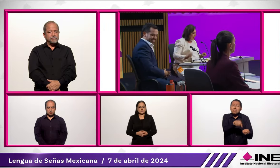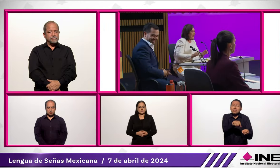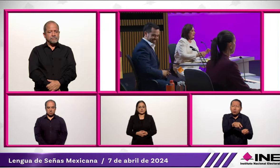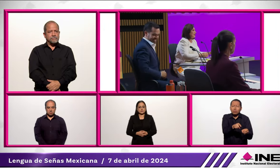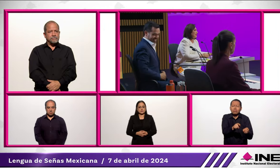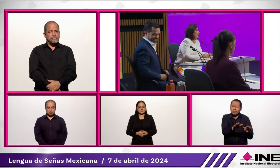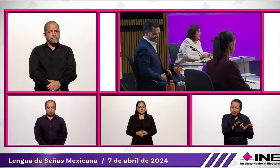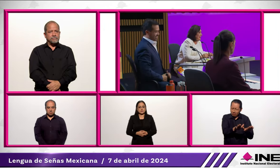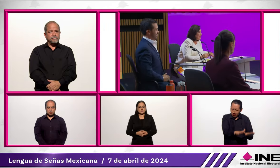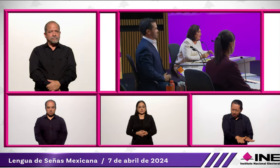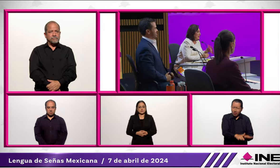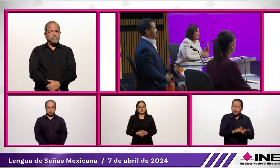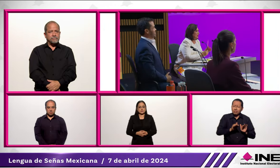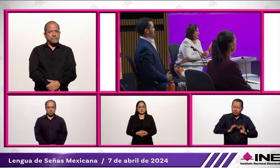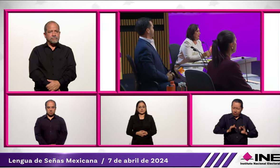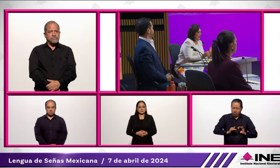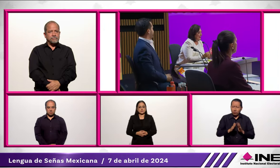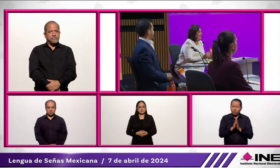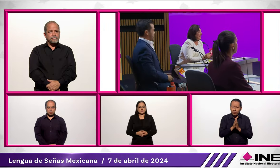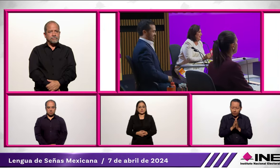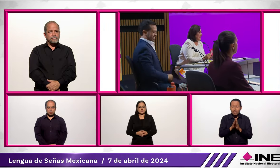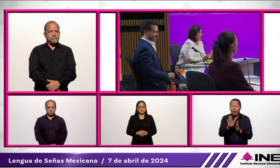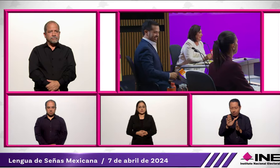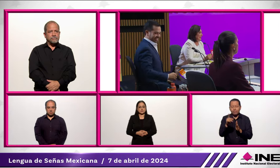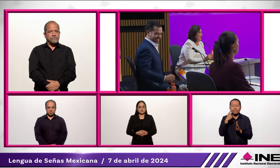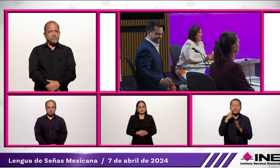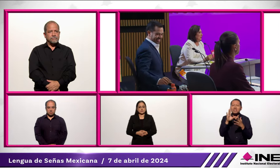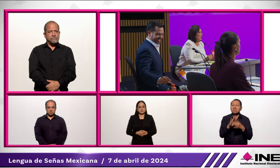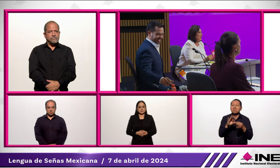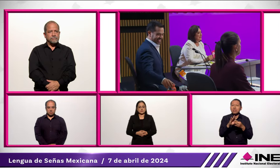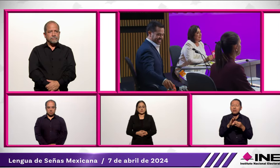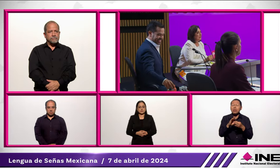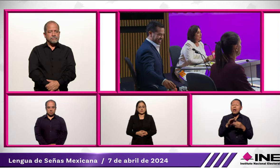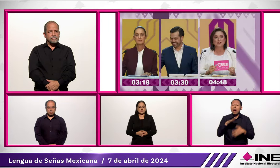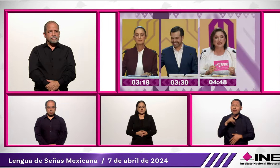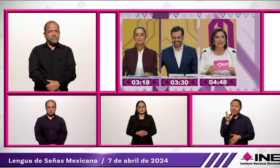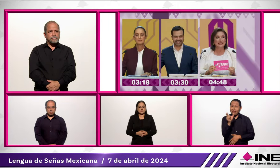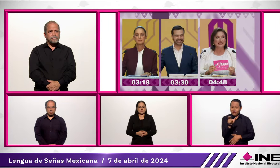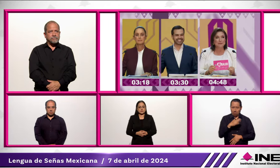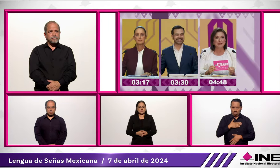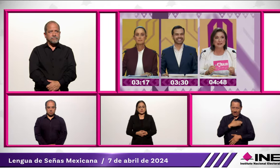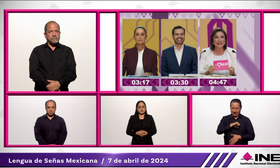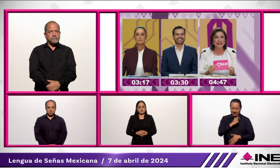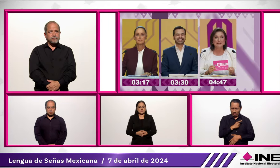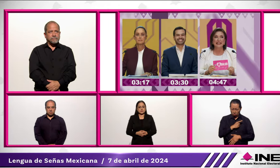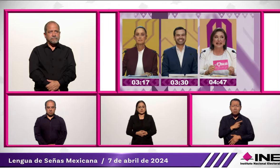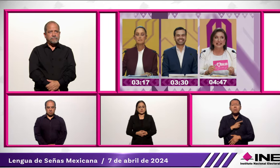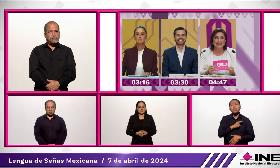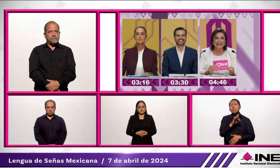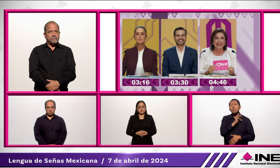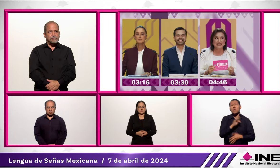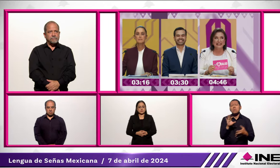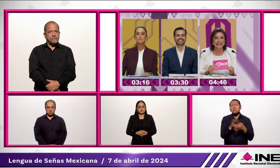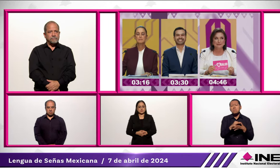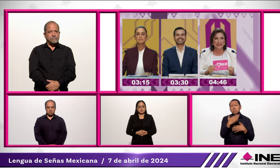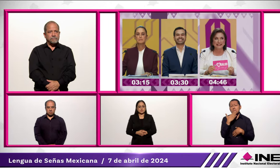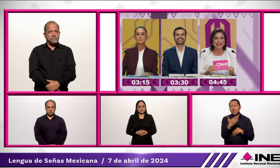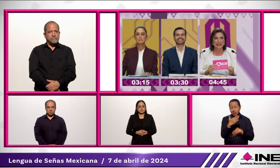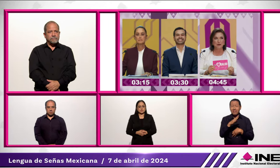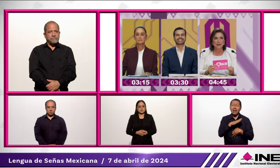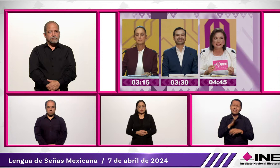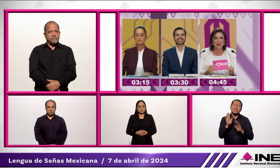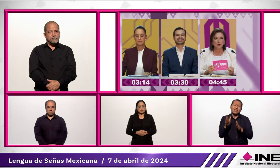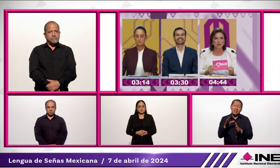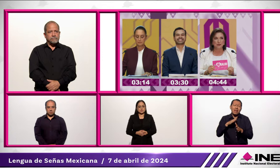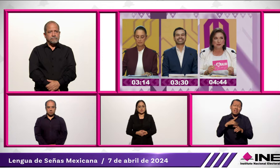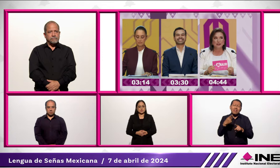alguna manera, la tarjeta Mi Salud es una tarjeta inteligente. Hoy existe el blockchain que te permite realmente garantizar la transparencia y